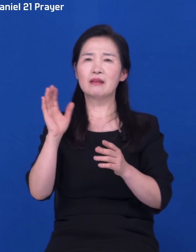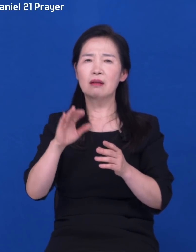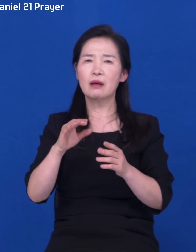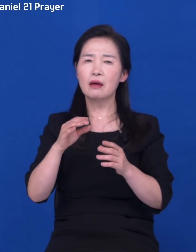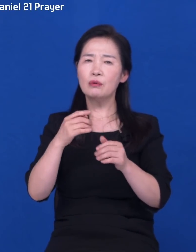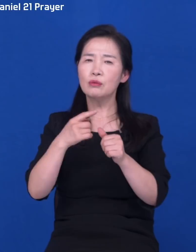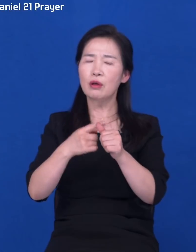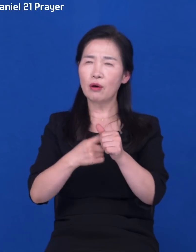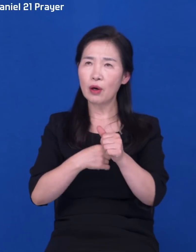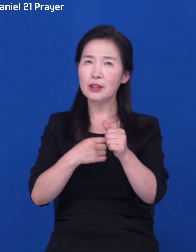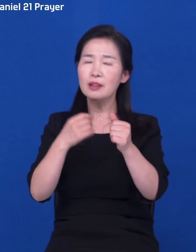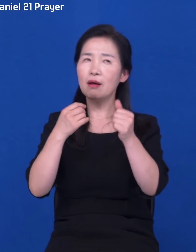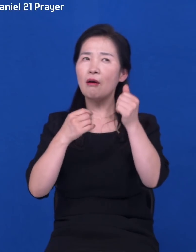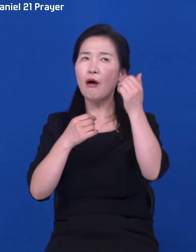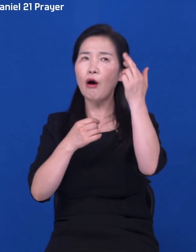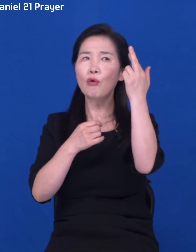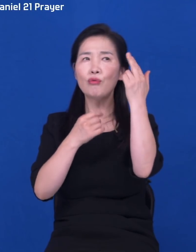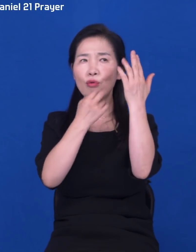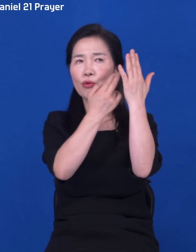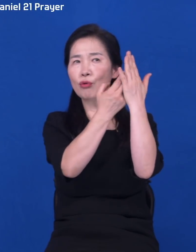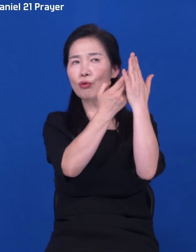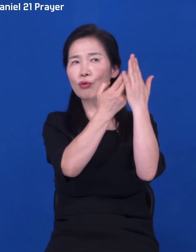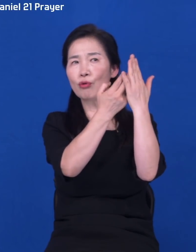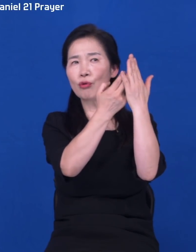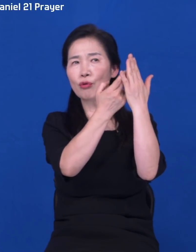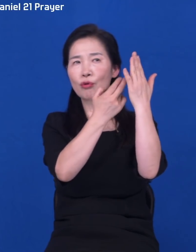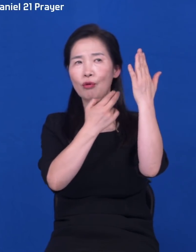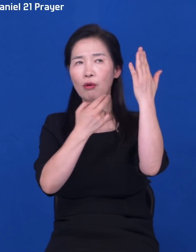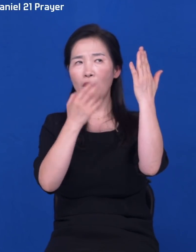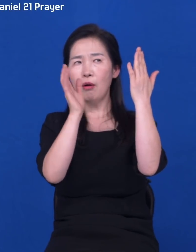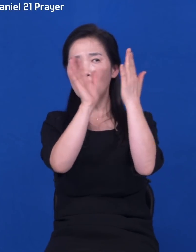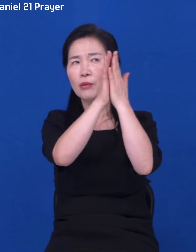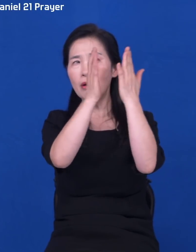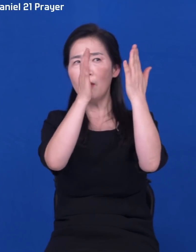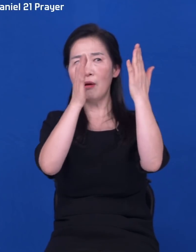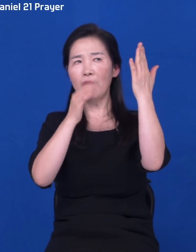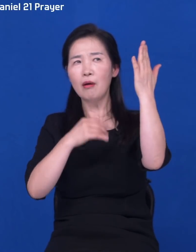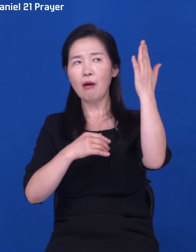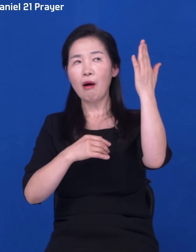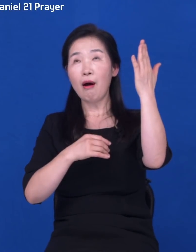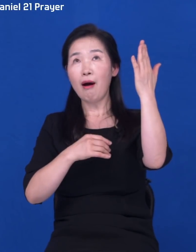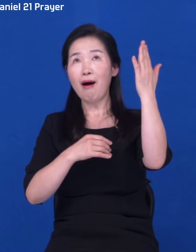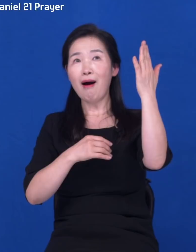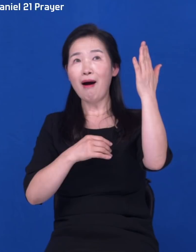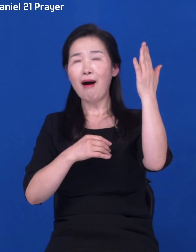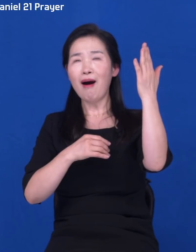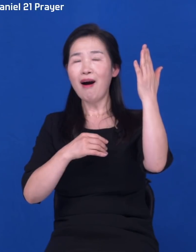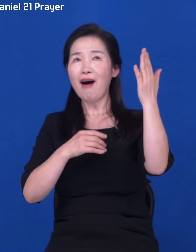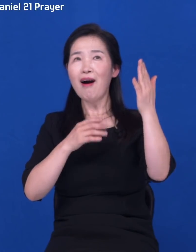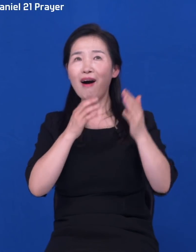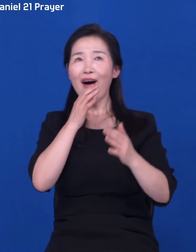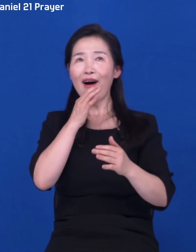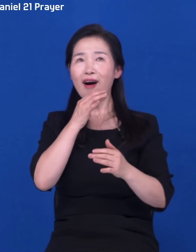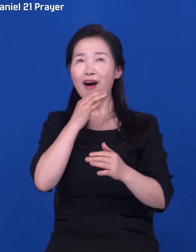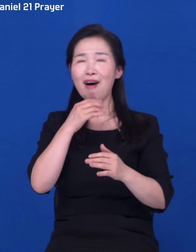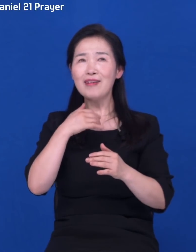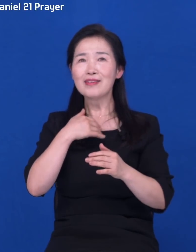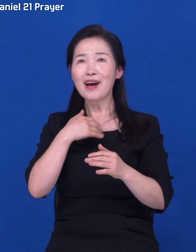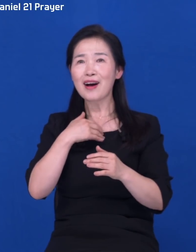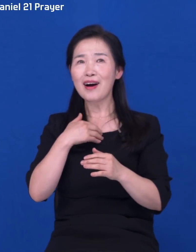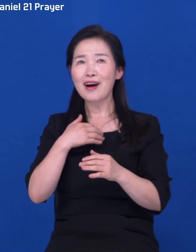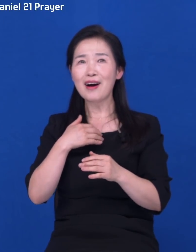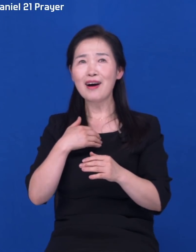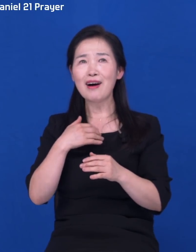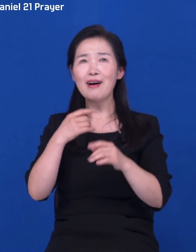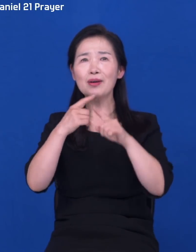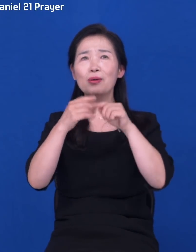딱 봤는데 거울 속에 제 모습이 빛나고 있는 거예요. 이 교회 사람들한테 제가 주인을 바꾸고 만났던